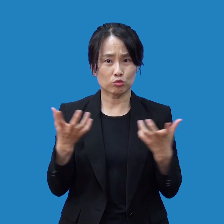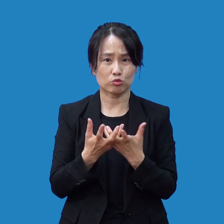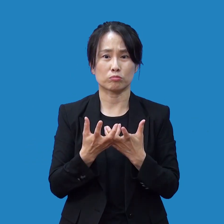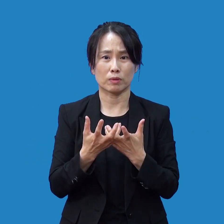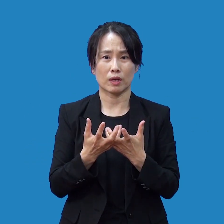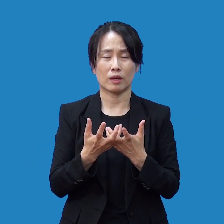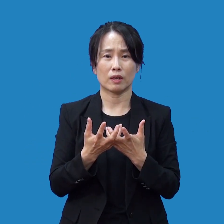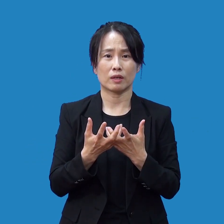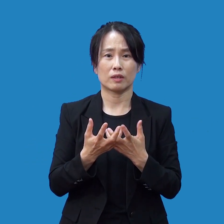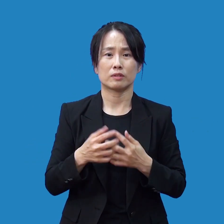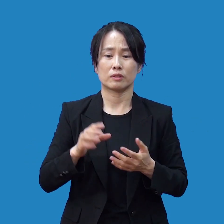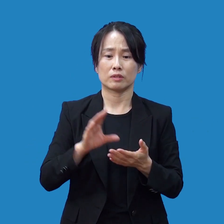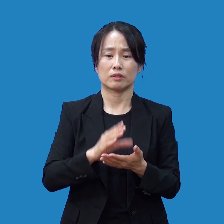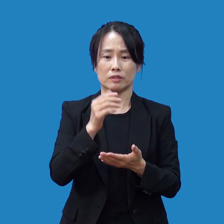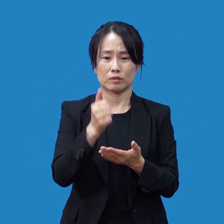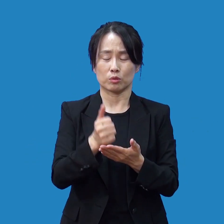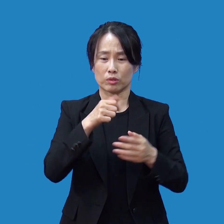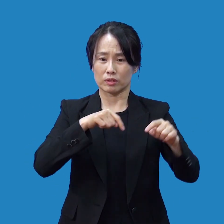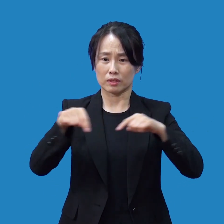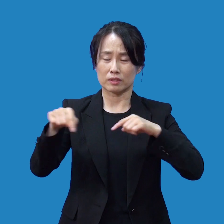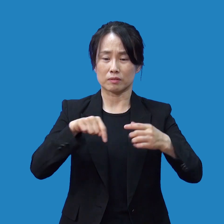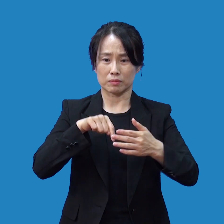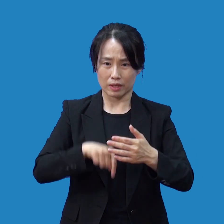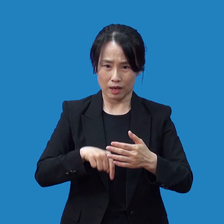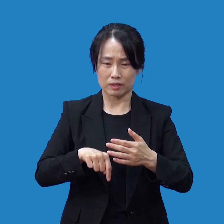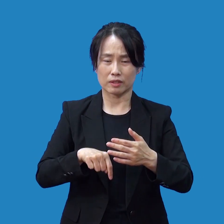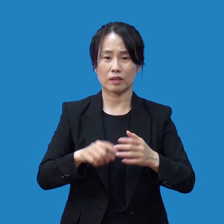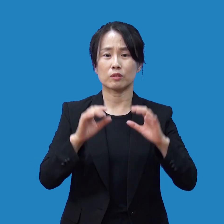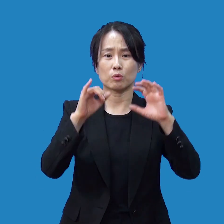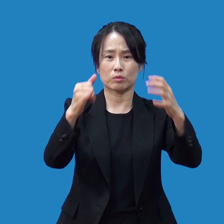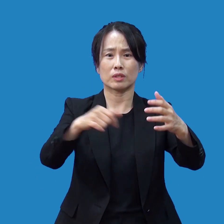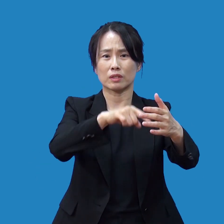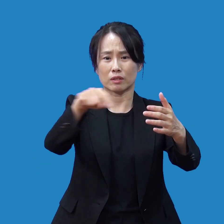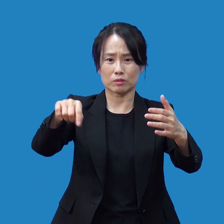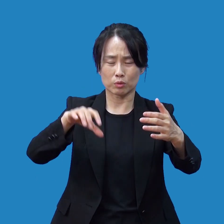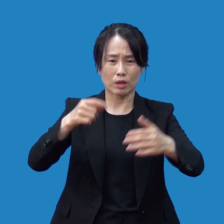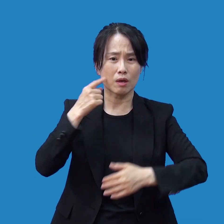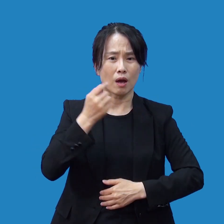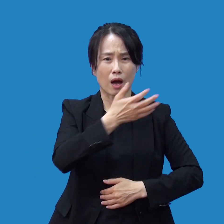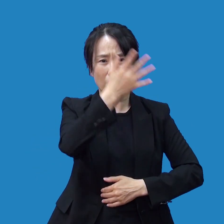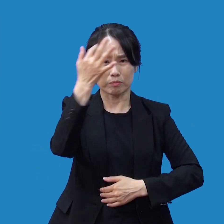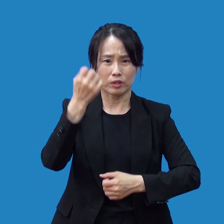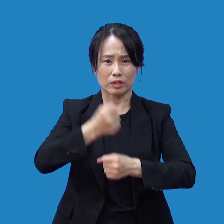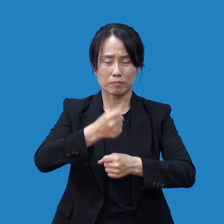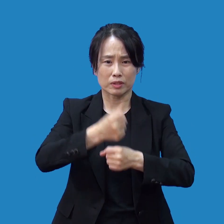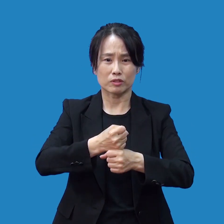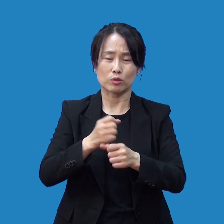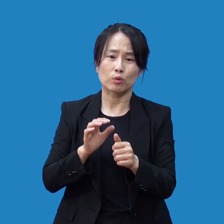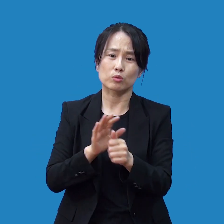통치를 내 안에 그리고 세상 속에 아름답게 이루고 수종드는 저와